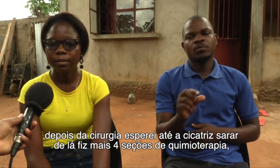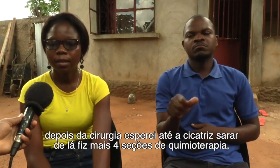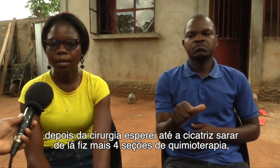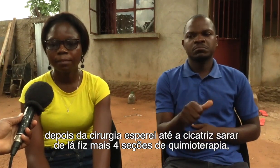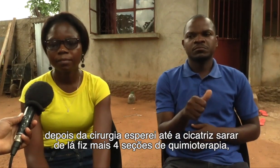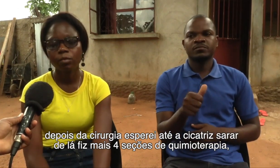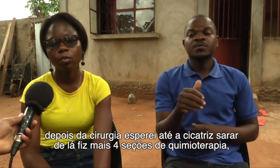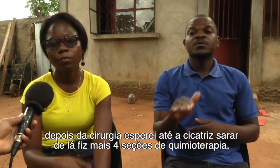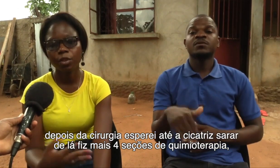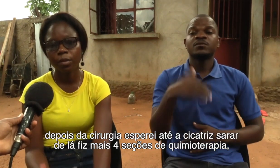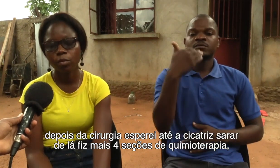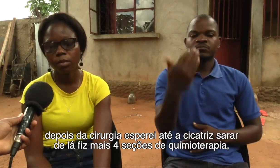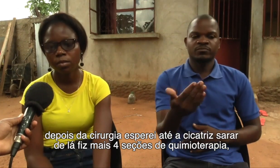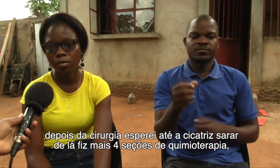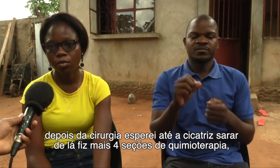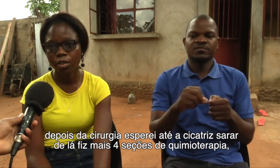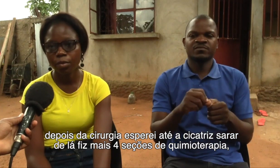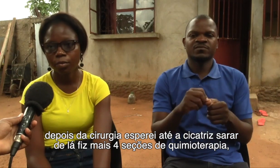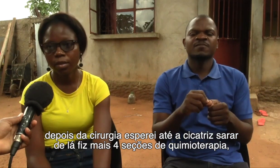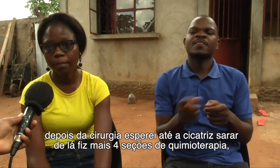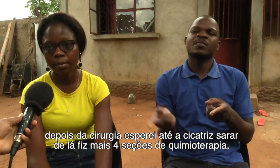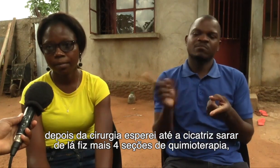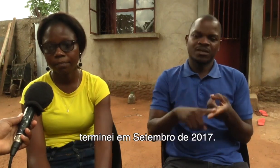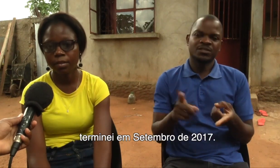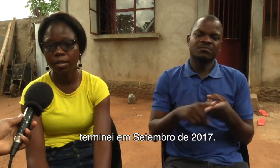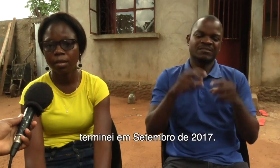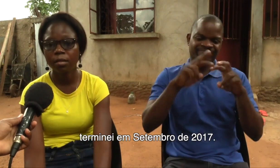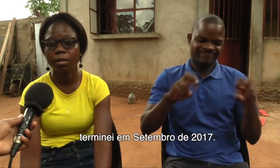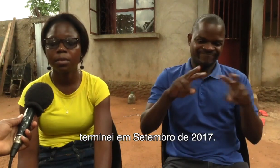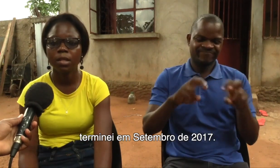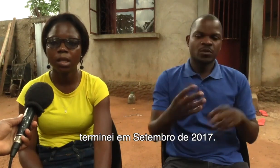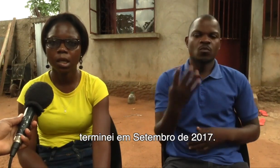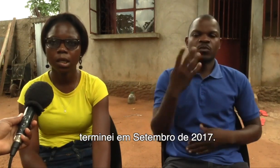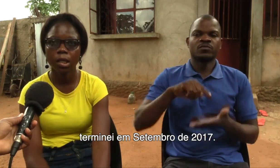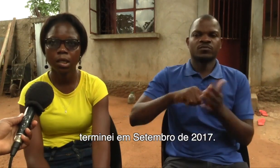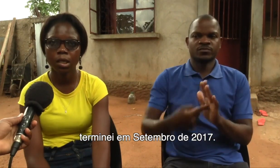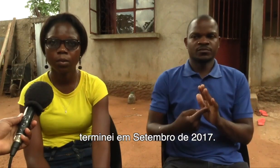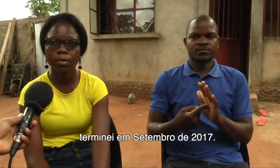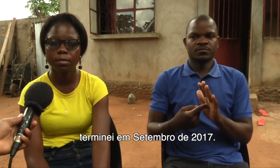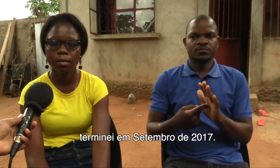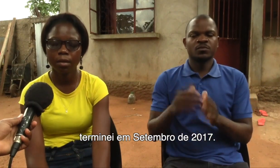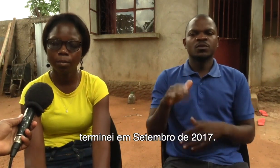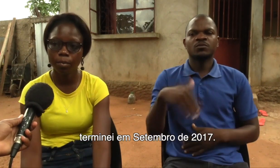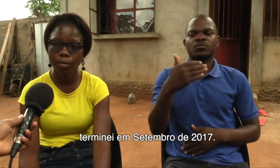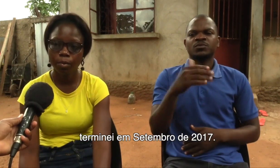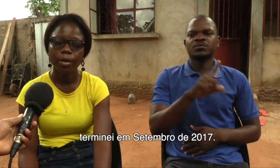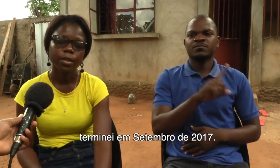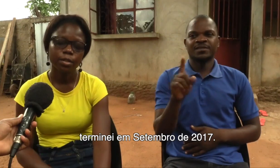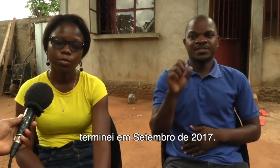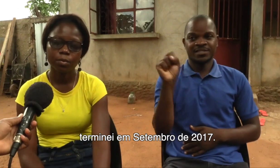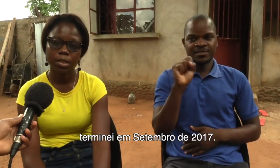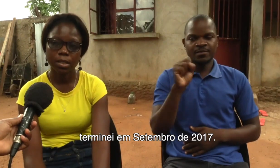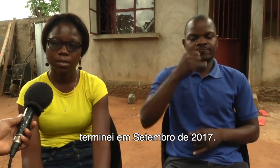E de lá, fiz mais quatro sessões de quimioterapia. Terminei em setembro